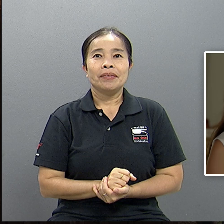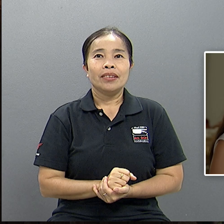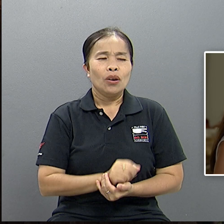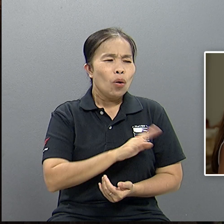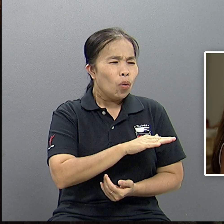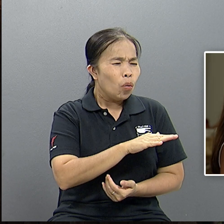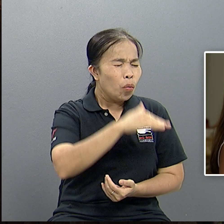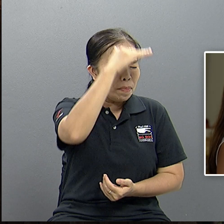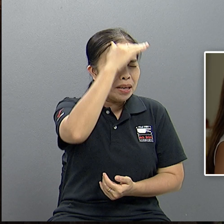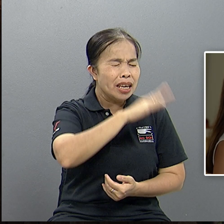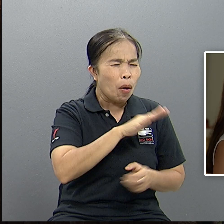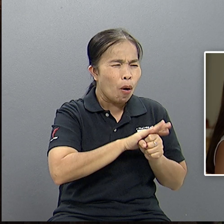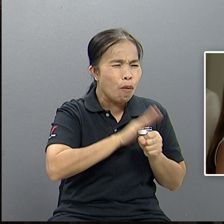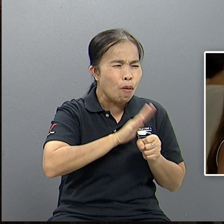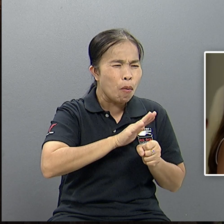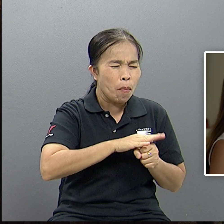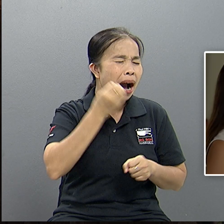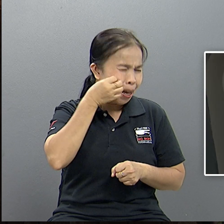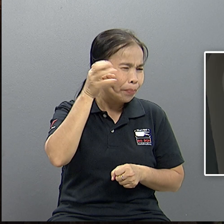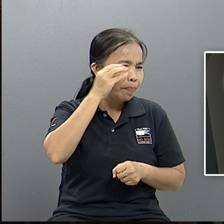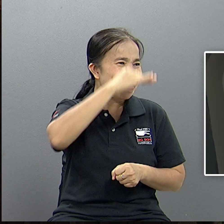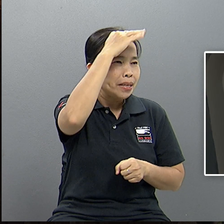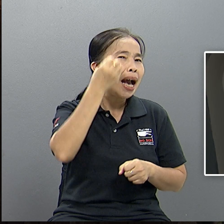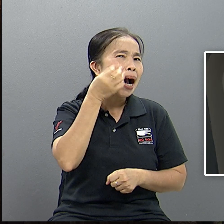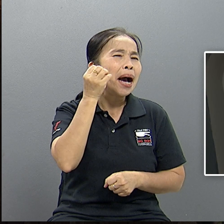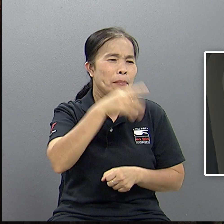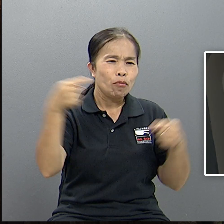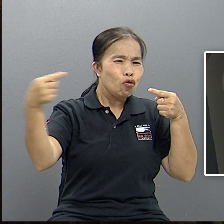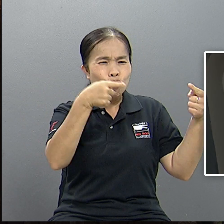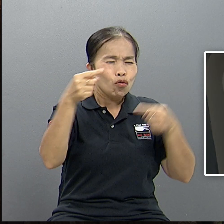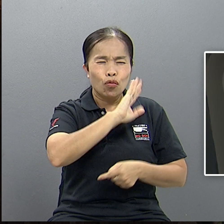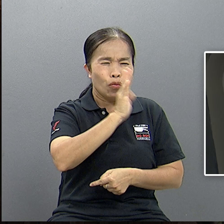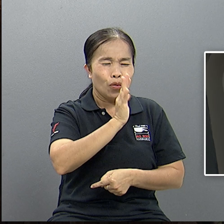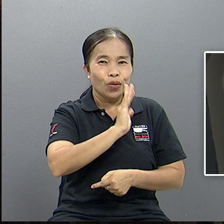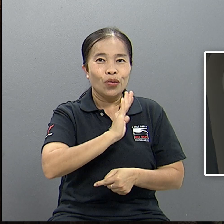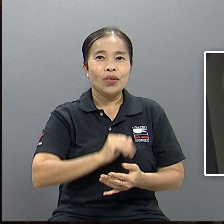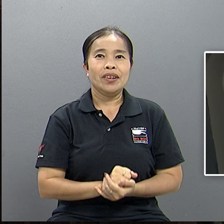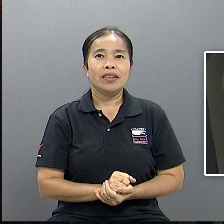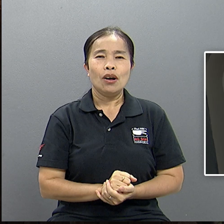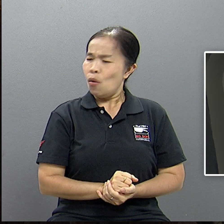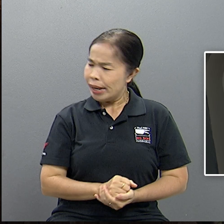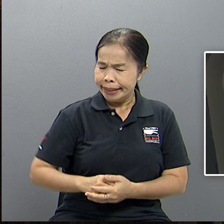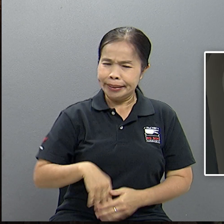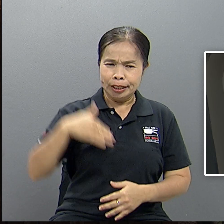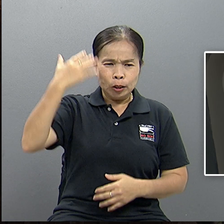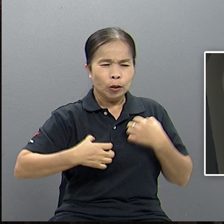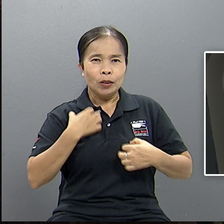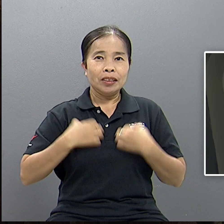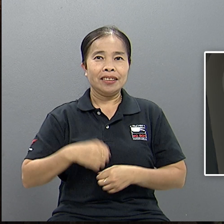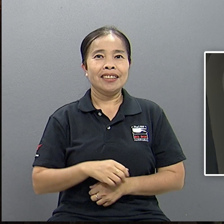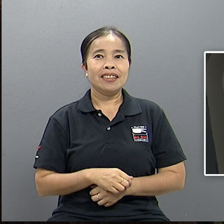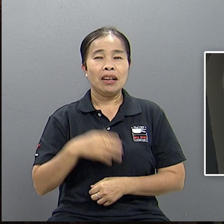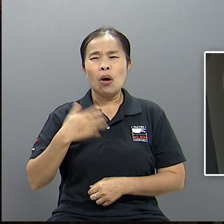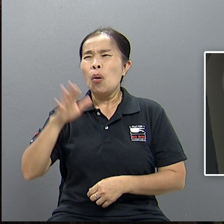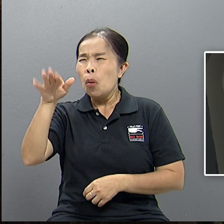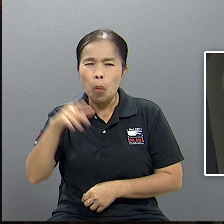พี่วาดไม่เอาแล้วกลับบ้านเลยมานี่เข้าวังแล้วอะไรนะ นี่คุณศิลป์ไปพู